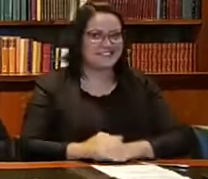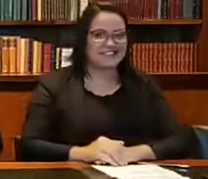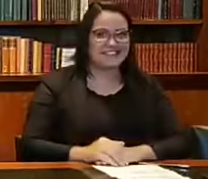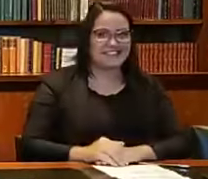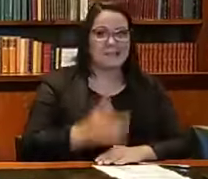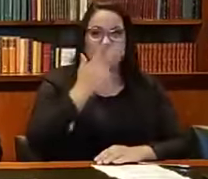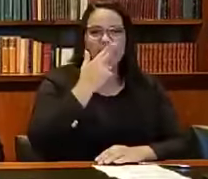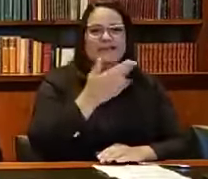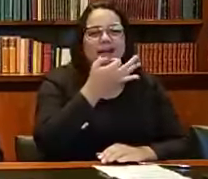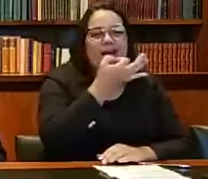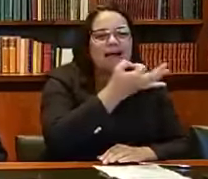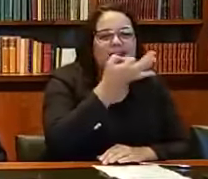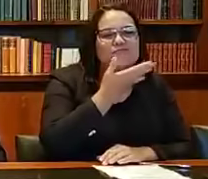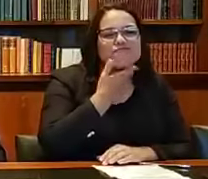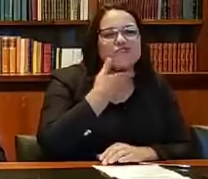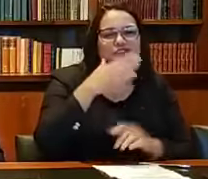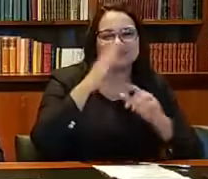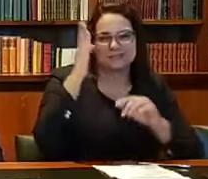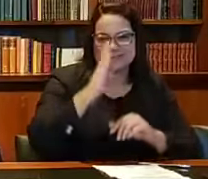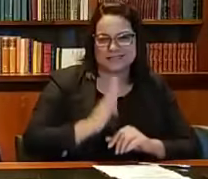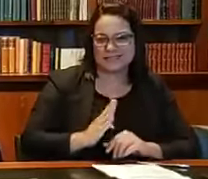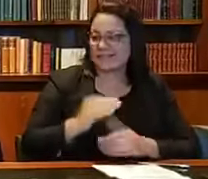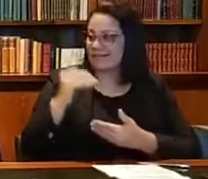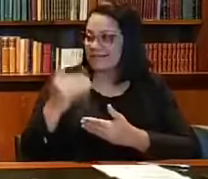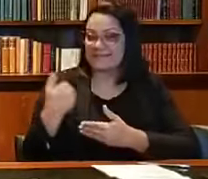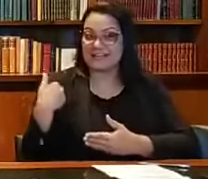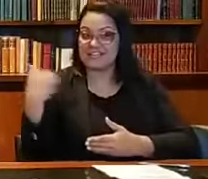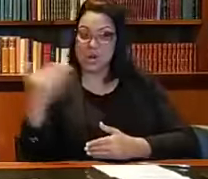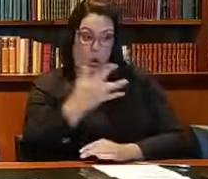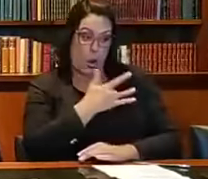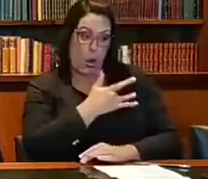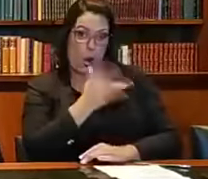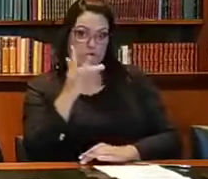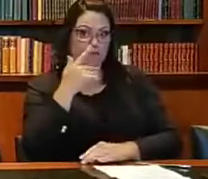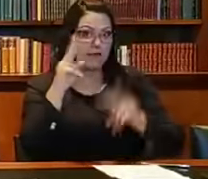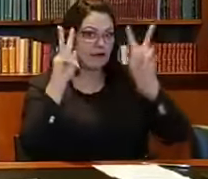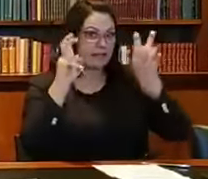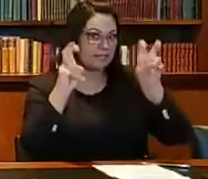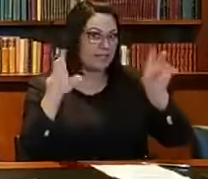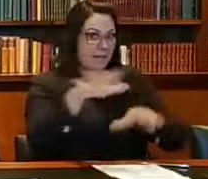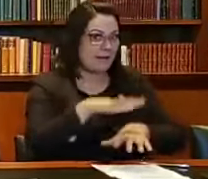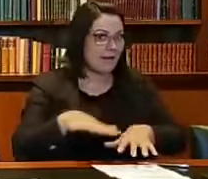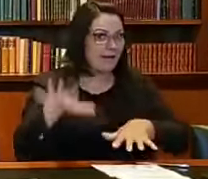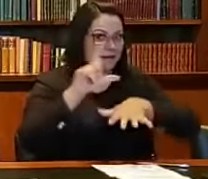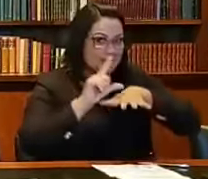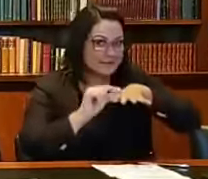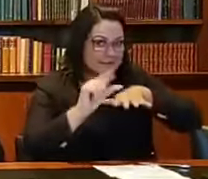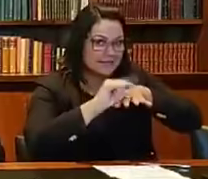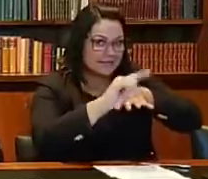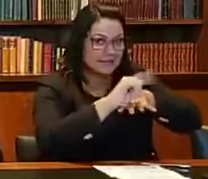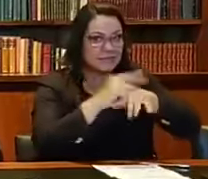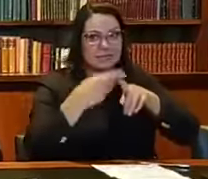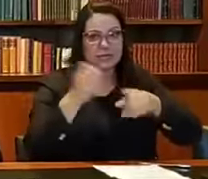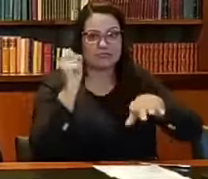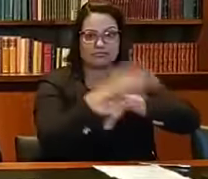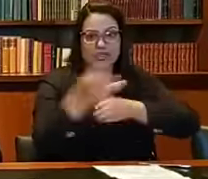né? É a minha direita. É a o Nico Lorenzoni vai falar só um pouquinho de cidadania, só um pouquinho, porque ele está há 48 horas